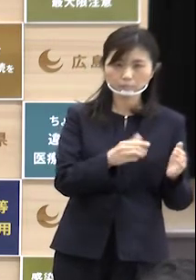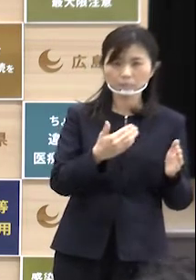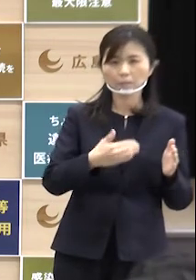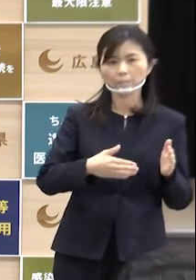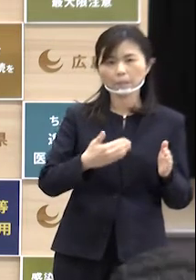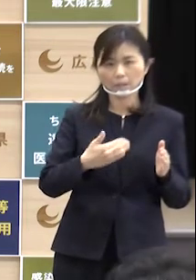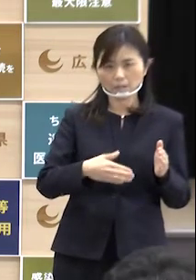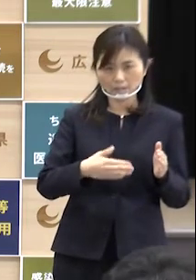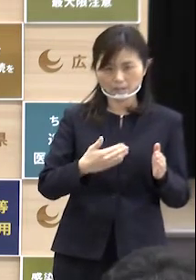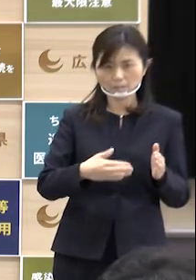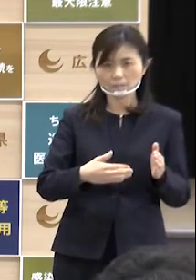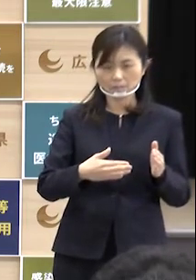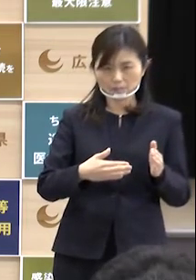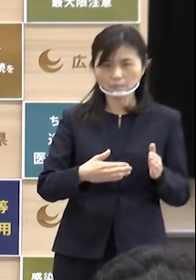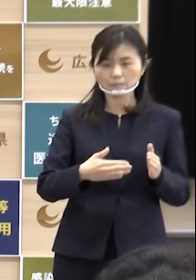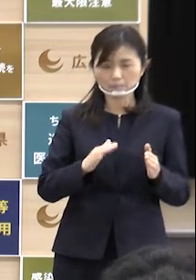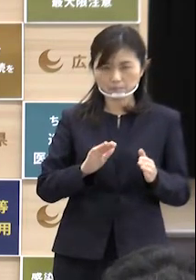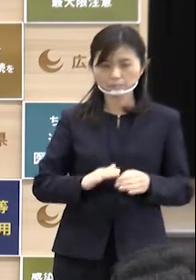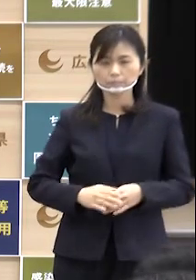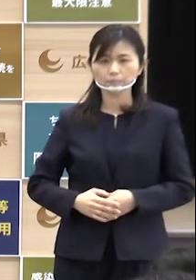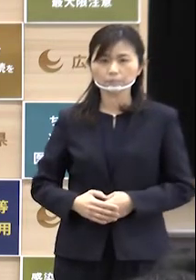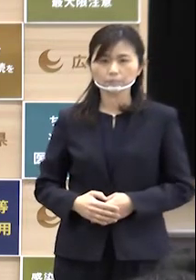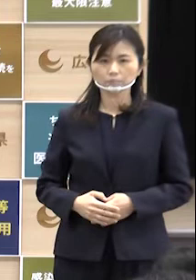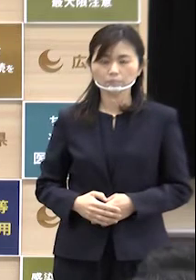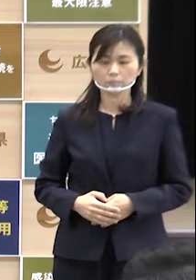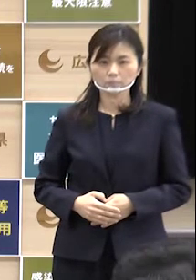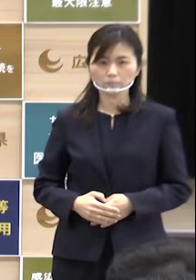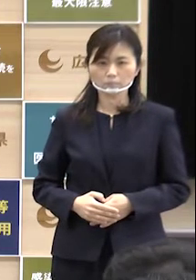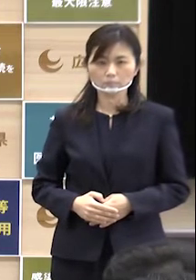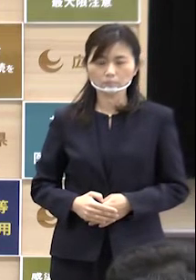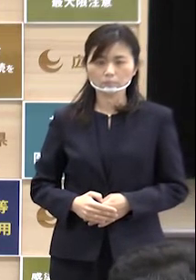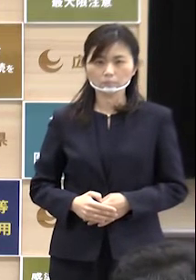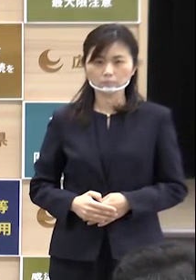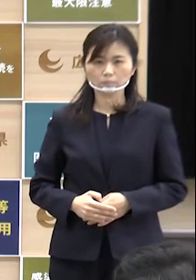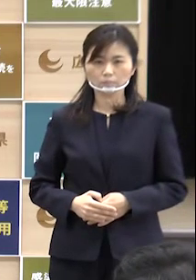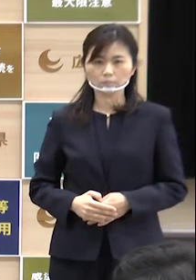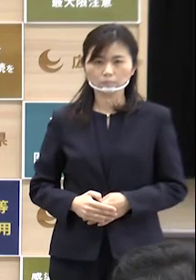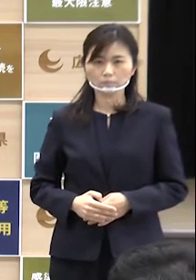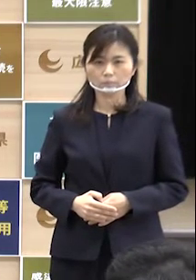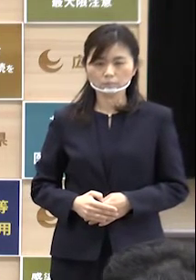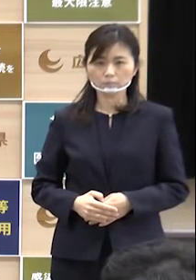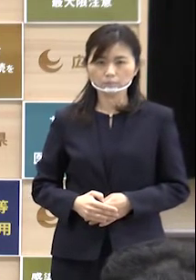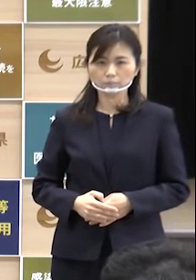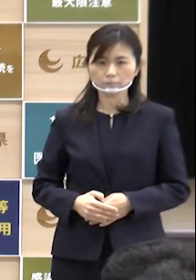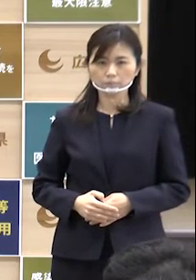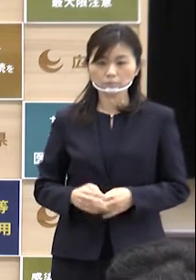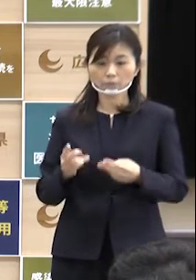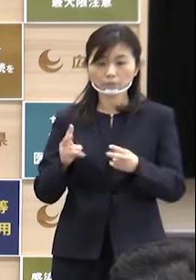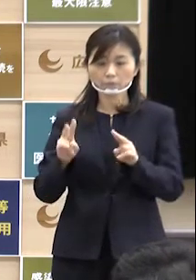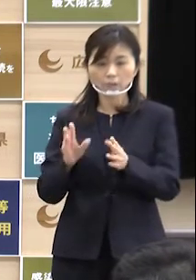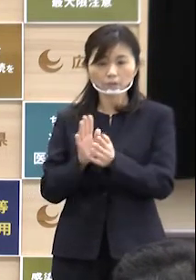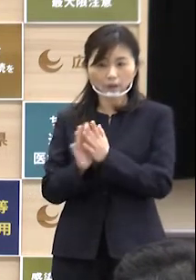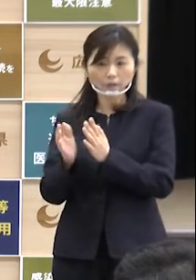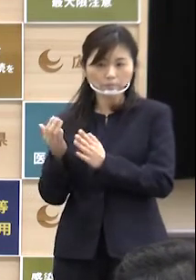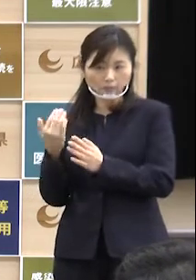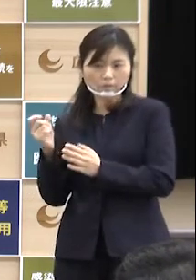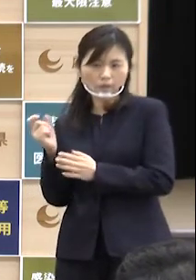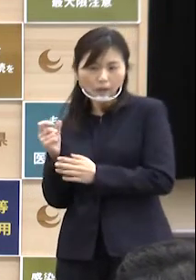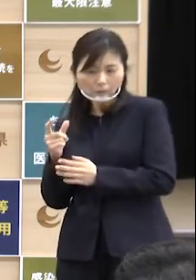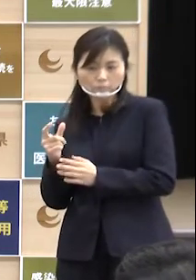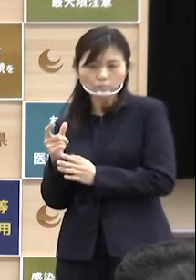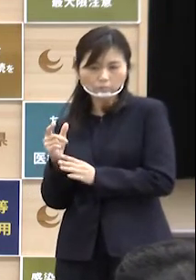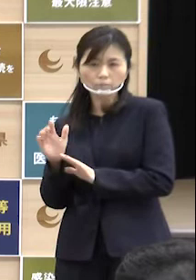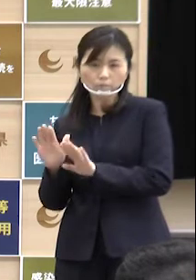だ認識はしていないと考えています。本県は早期にまん延防止等重点措